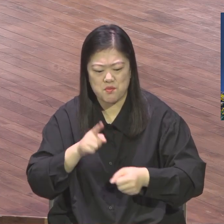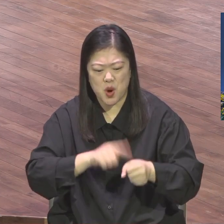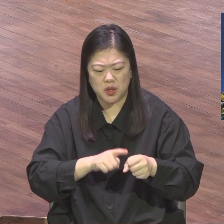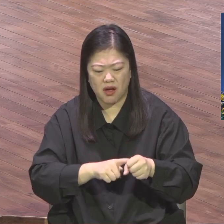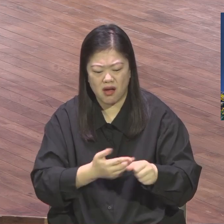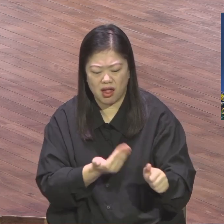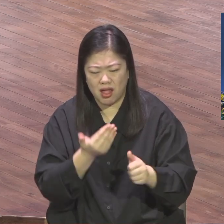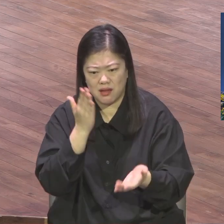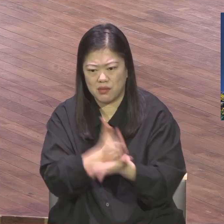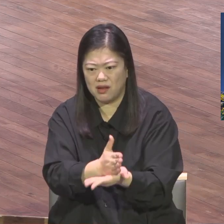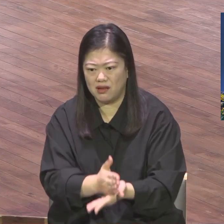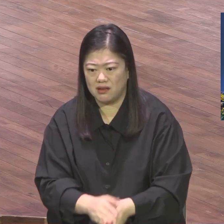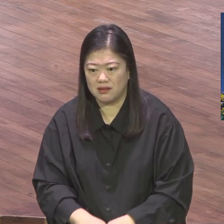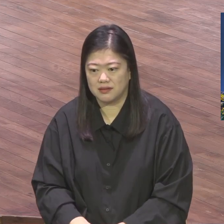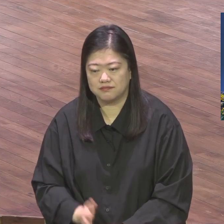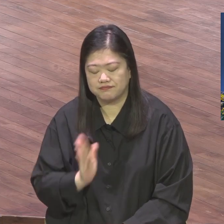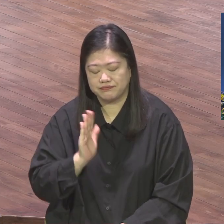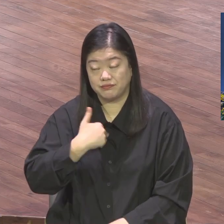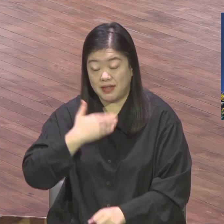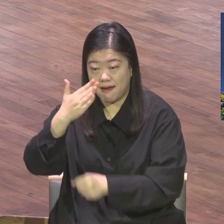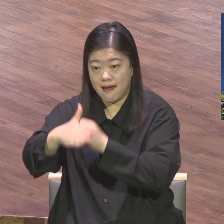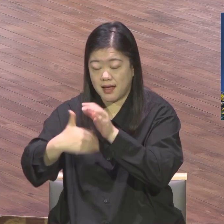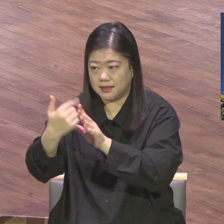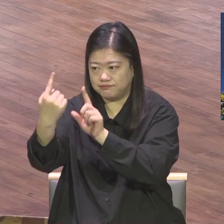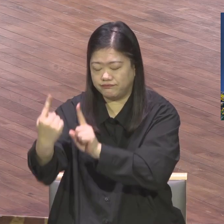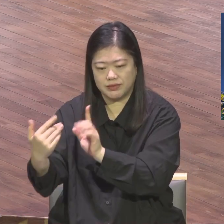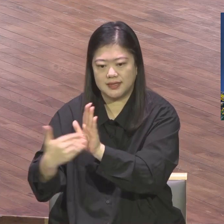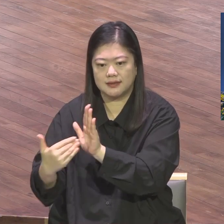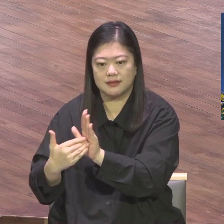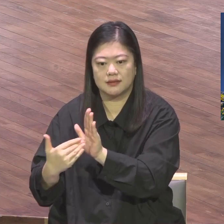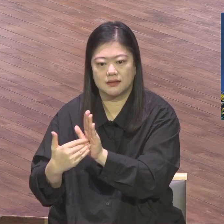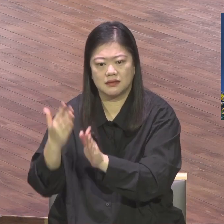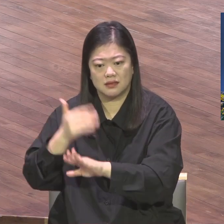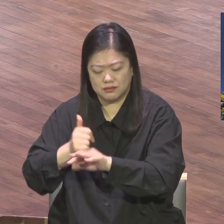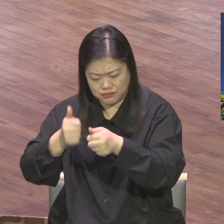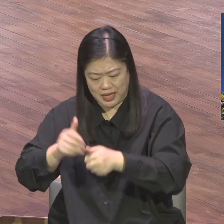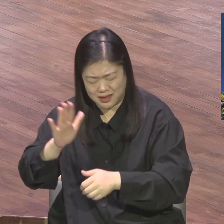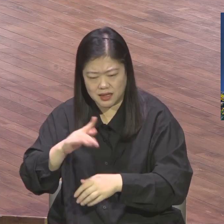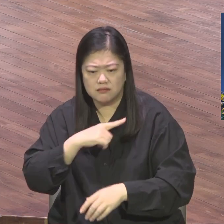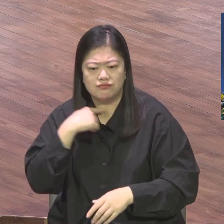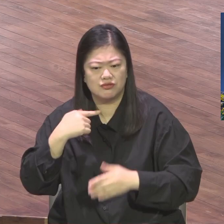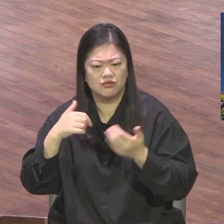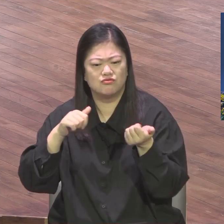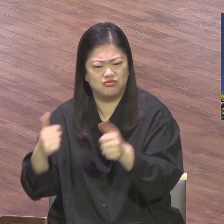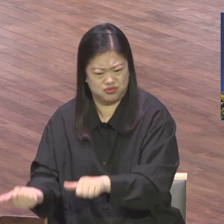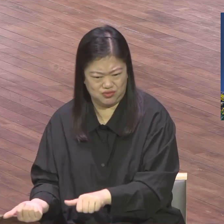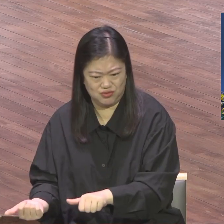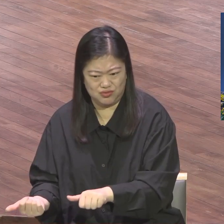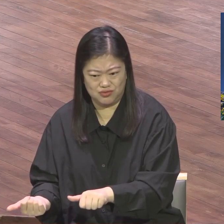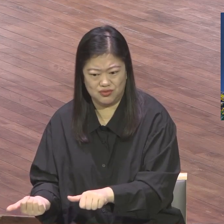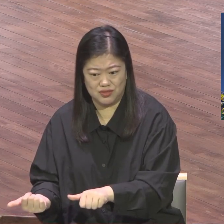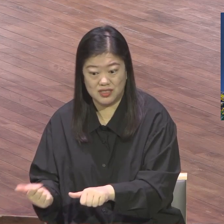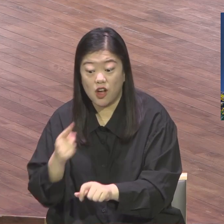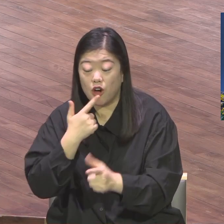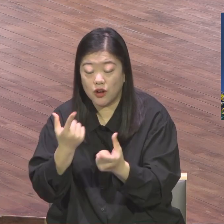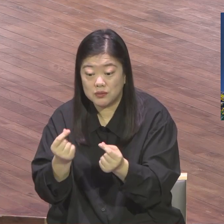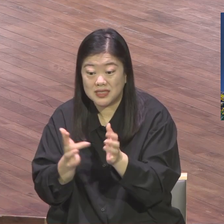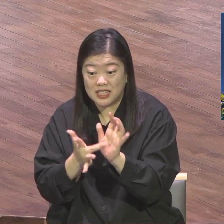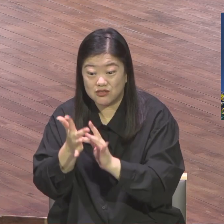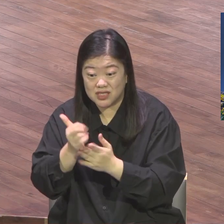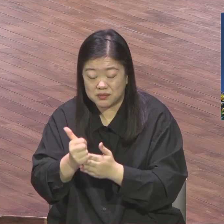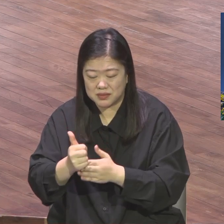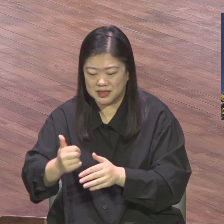경배의 대상 바꾸라. 그리고 세 번째 뭡니까? 예수님을 성경 꼭대기에 세우고